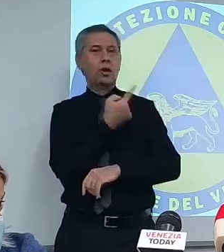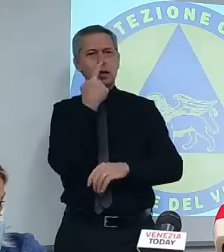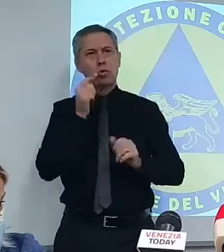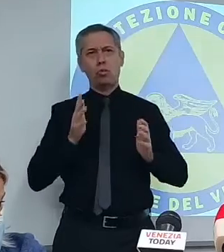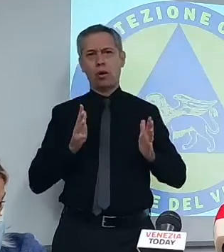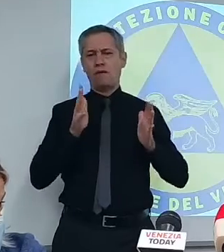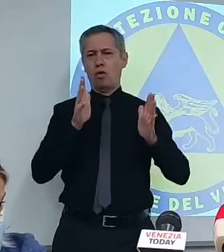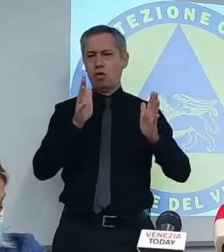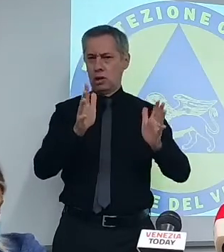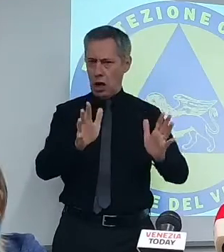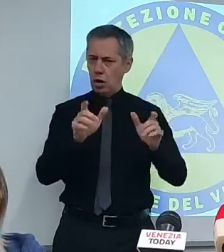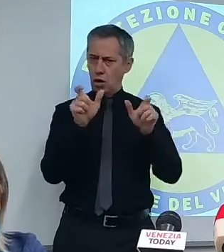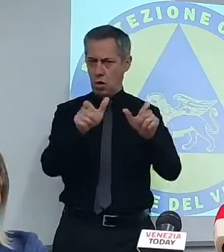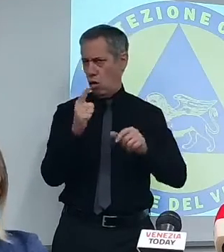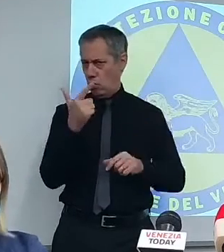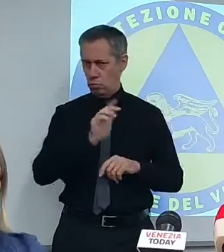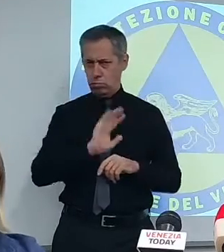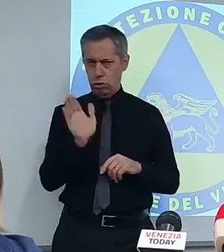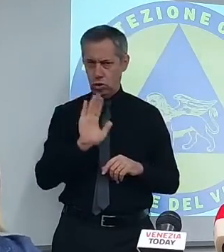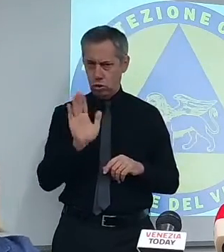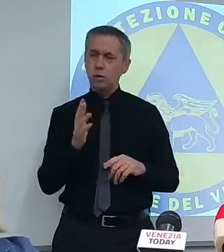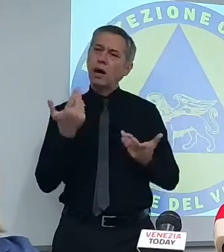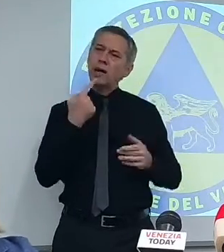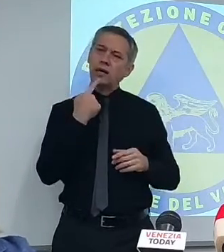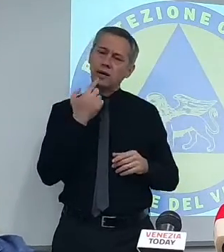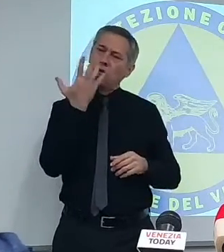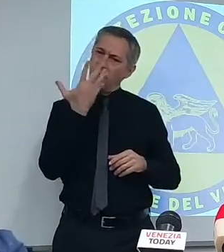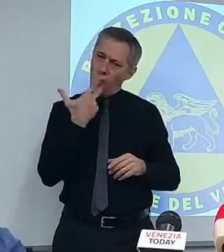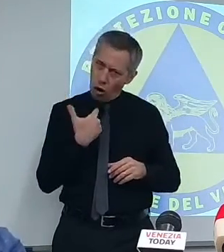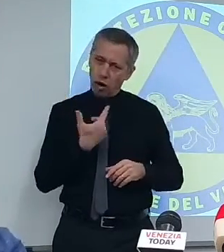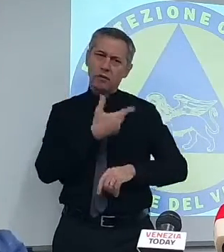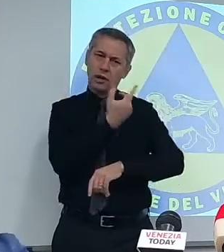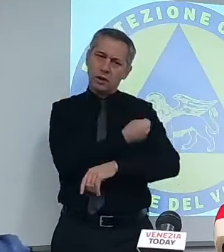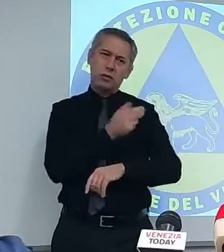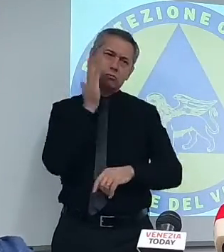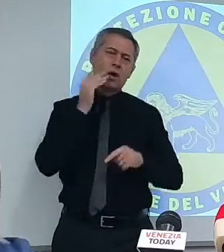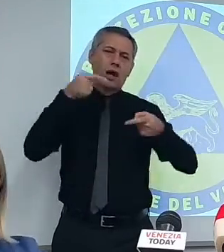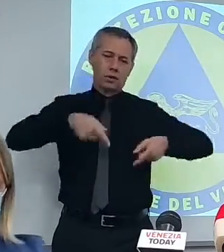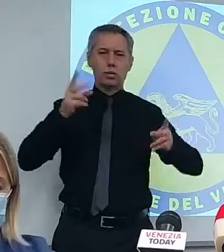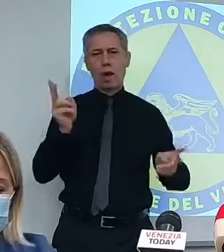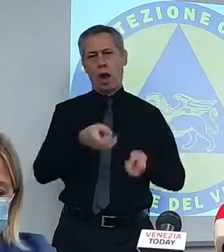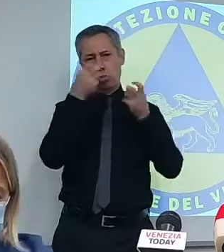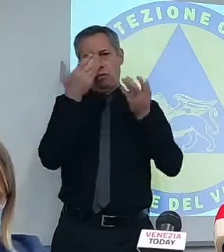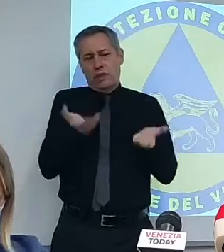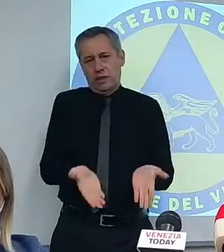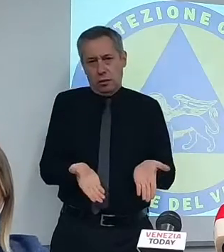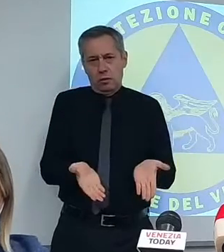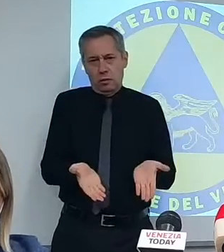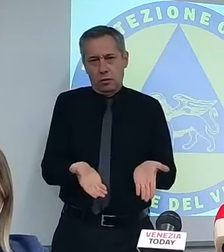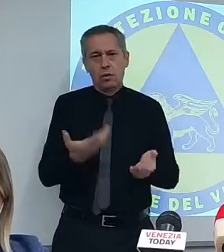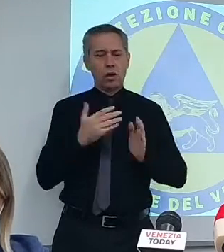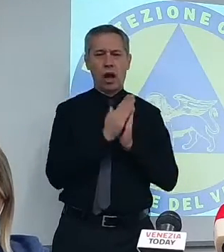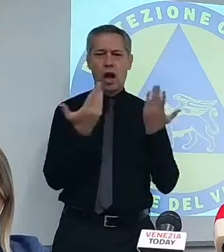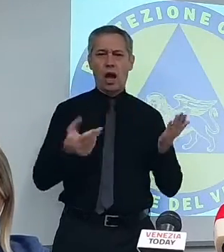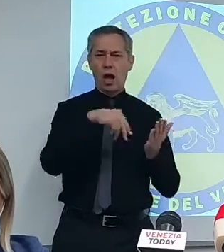però è pur vero che chiunque volesse vaccinarsi in video approfittarne adesso che ci sono i vaccini sono imposti in agenda